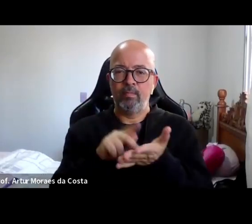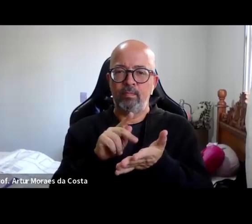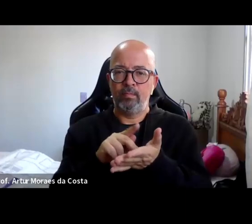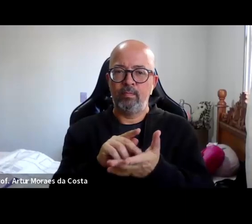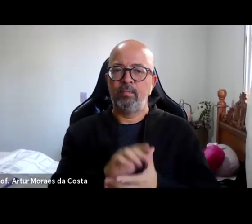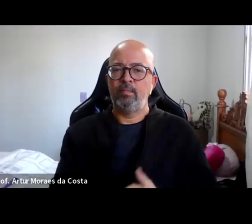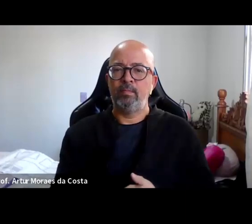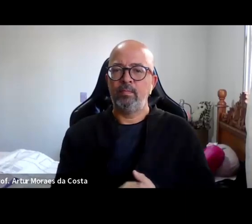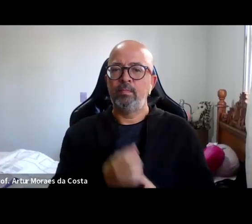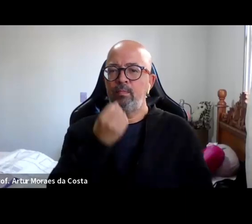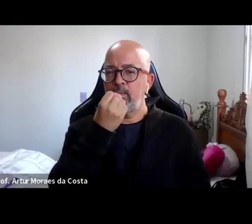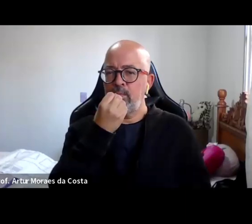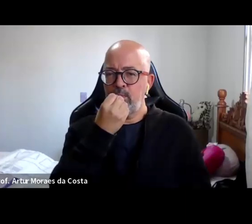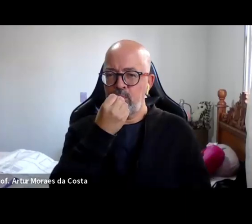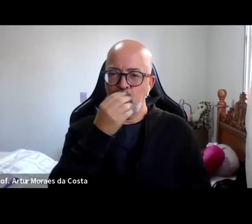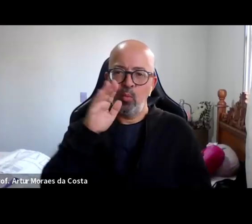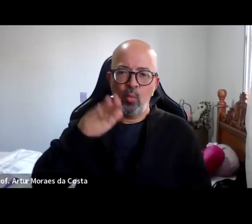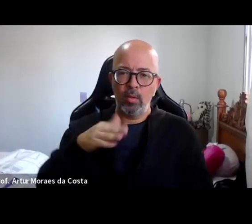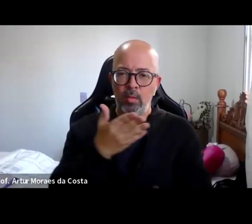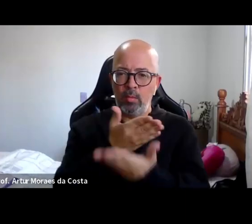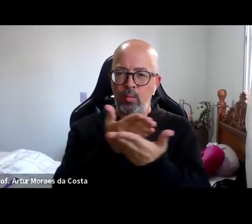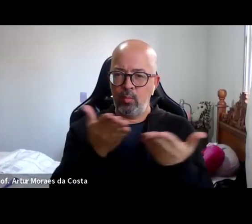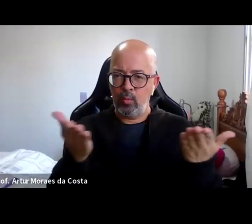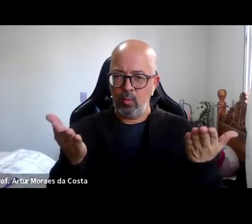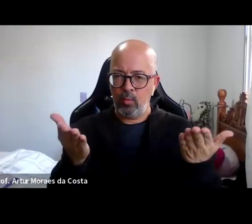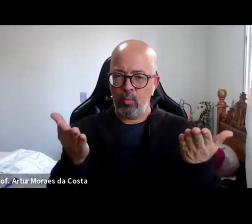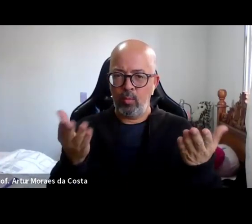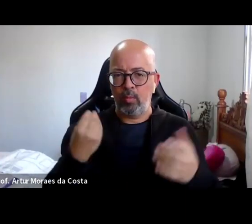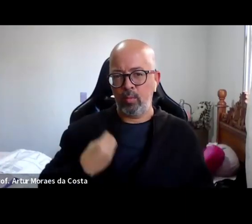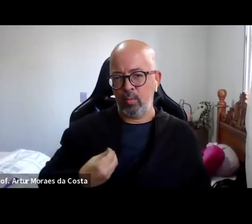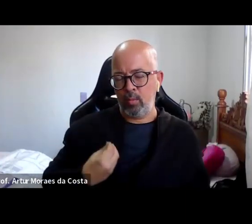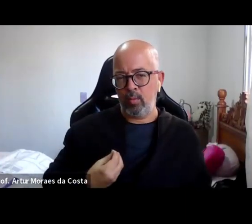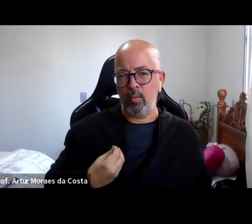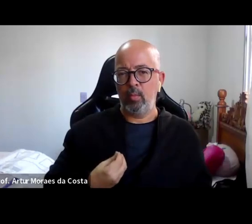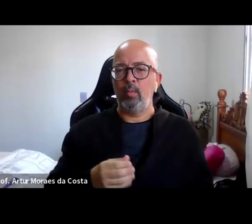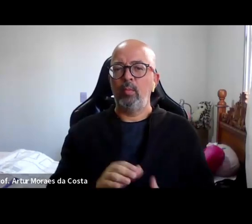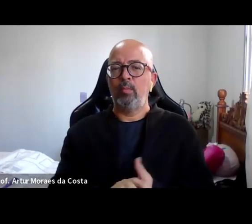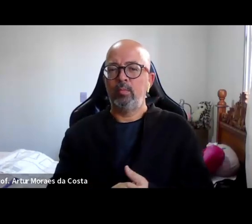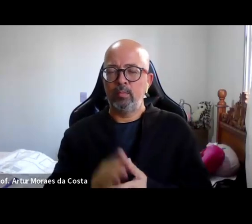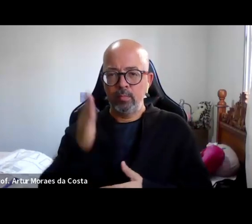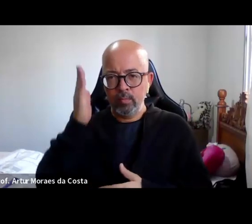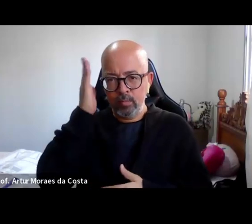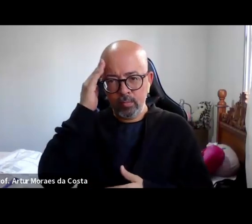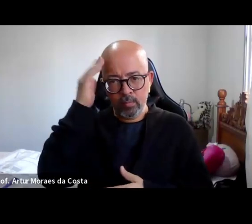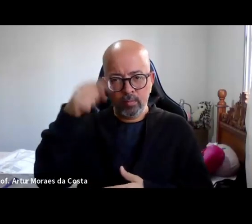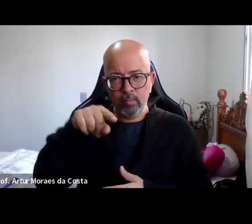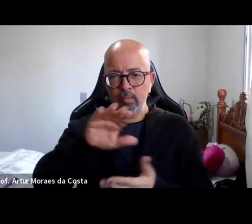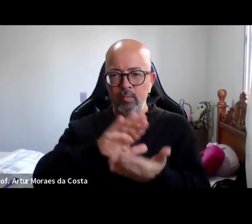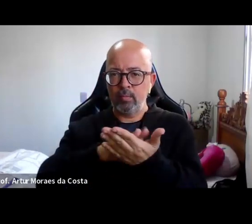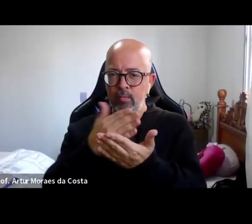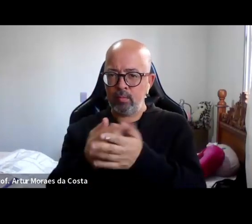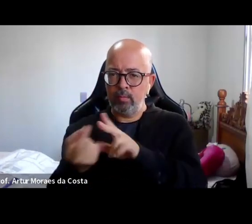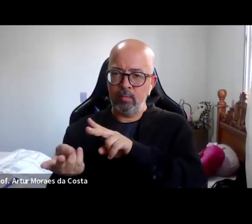muy buenas tardes para todas s que están haciendo la traducción portugés y que también pueden estar